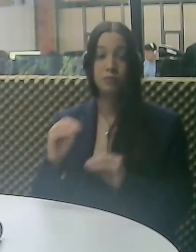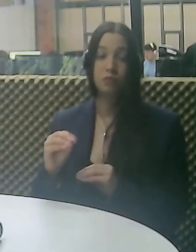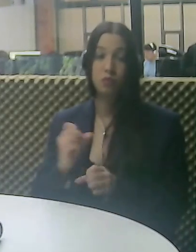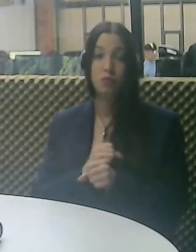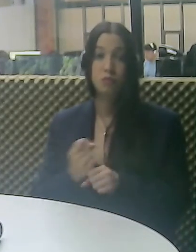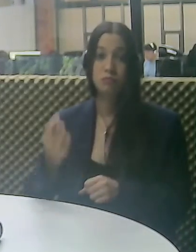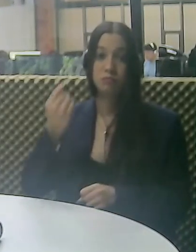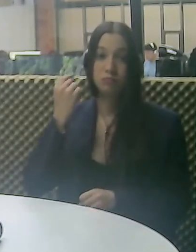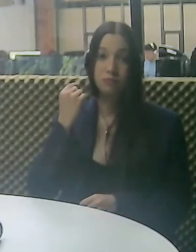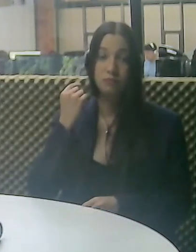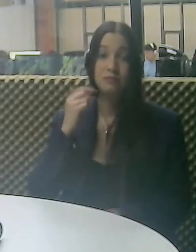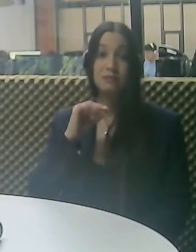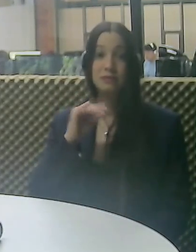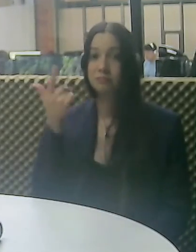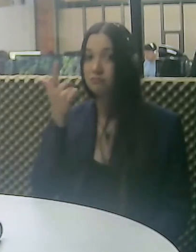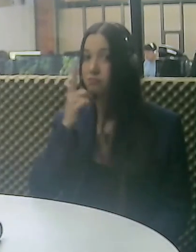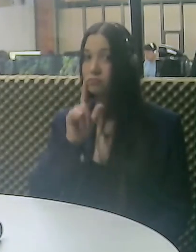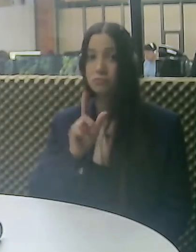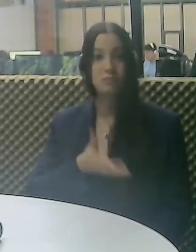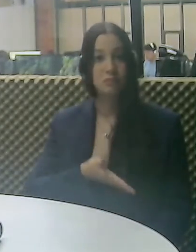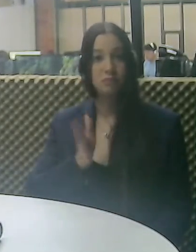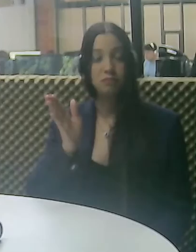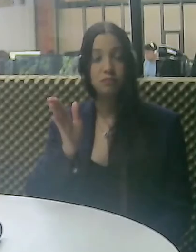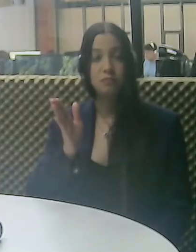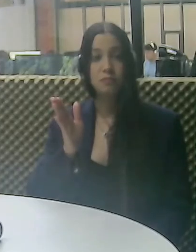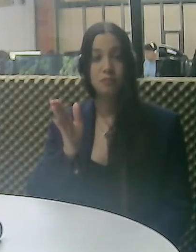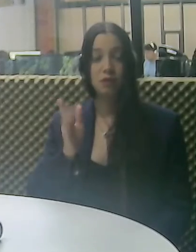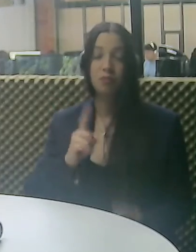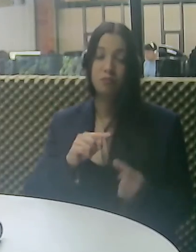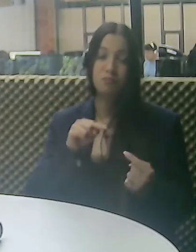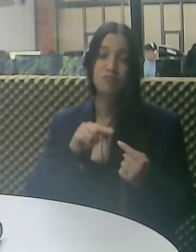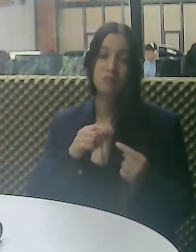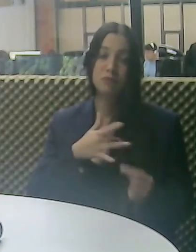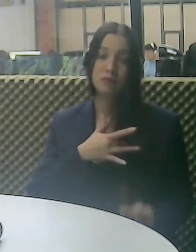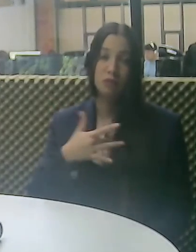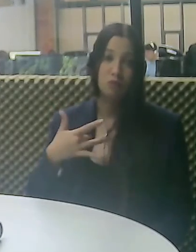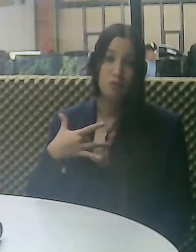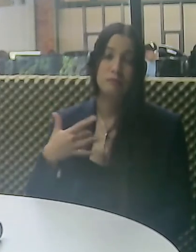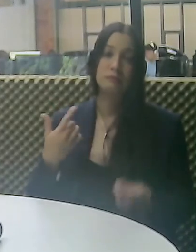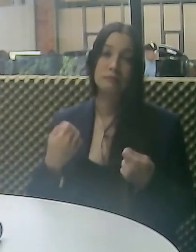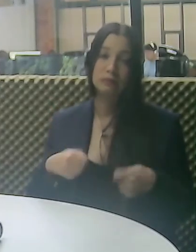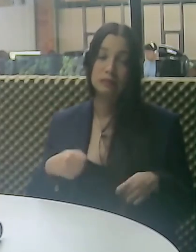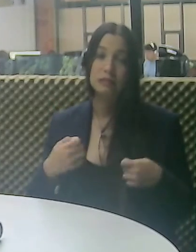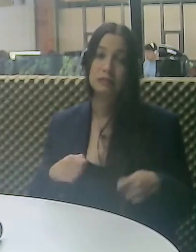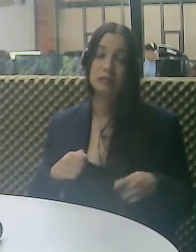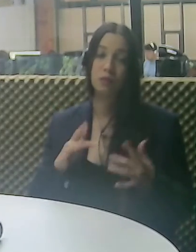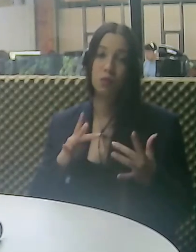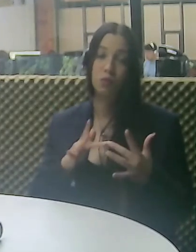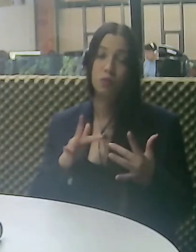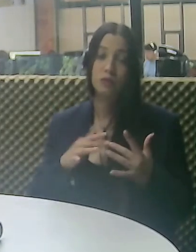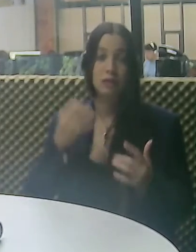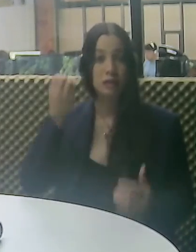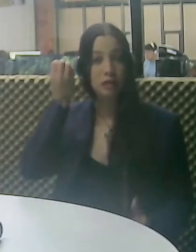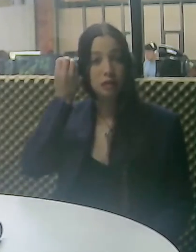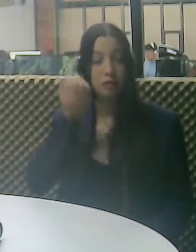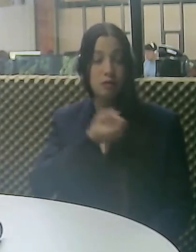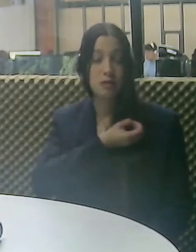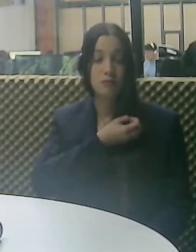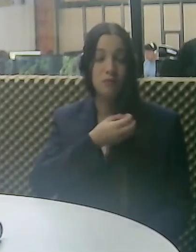no último ano. Se não puder comparecer até o IPREMO por razões de saúde, é necessário entrar em contato pelo